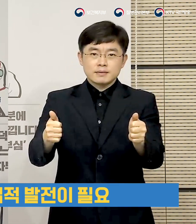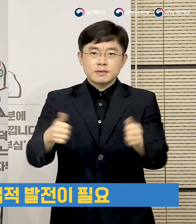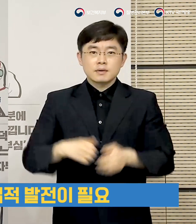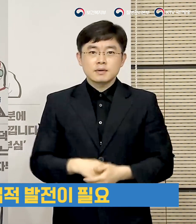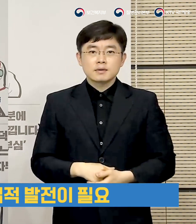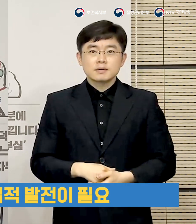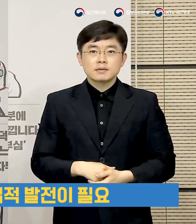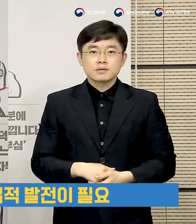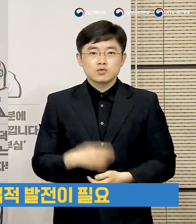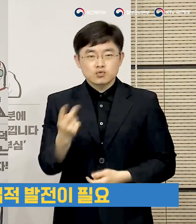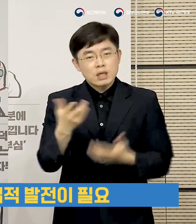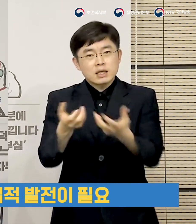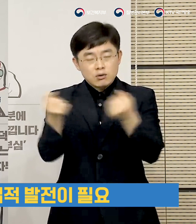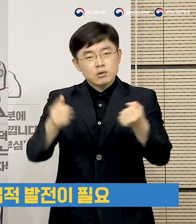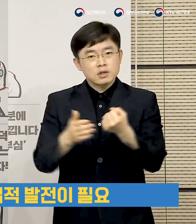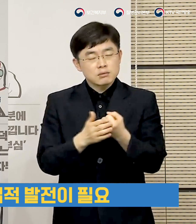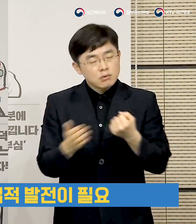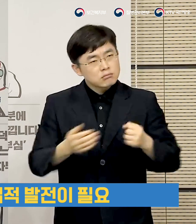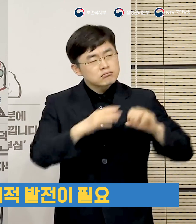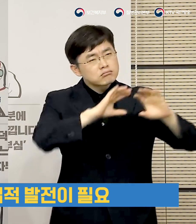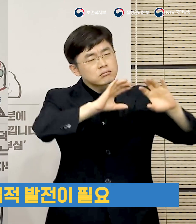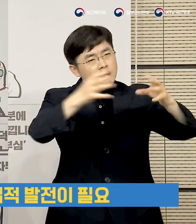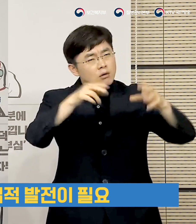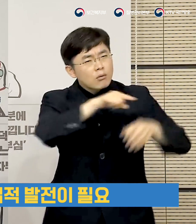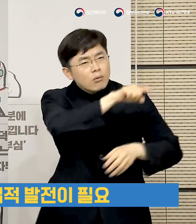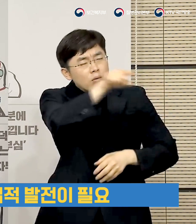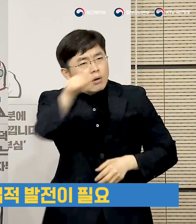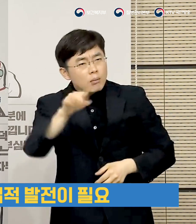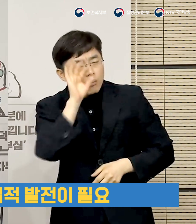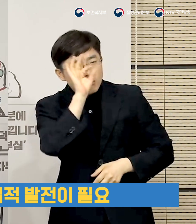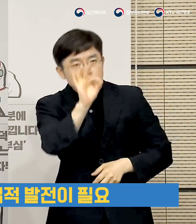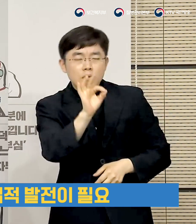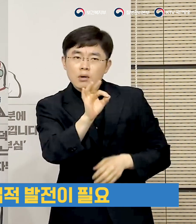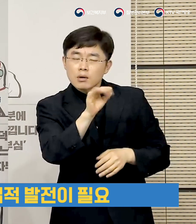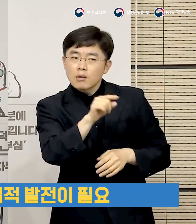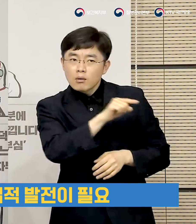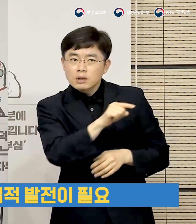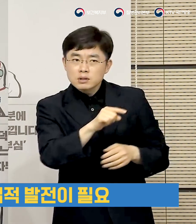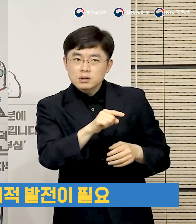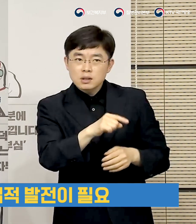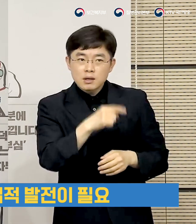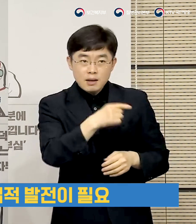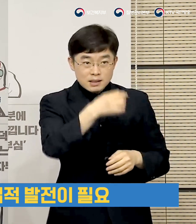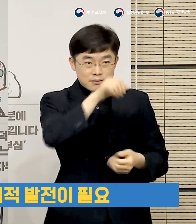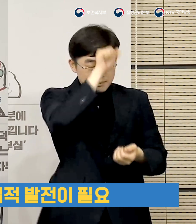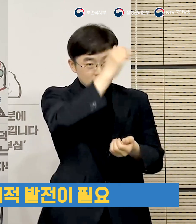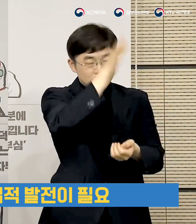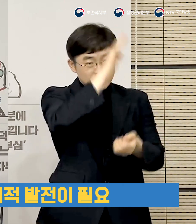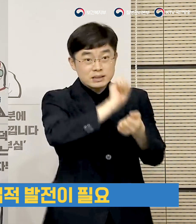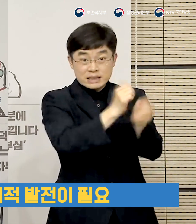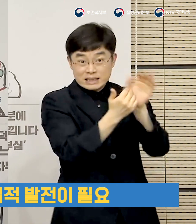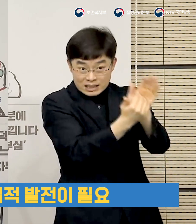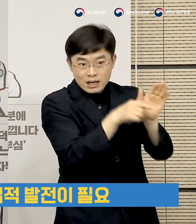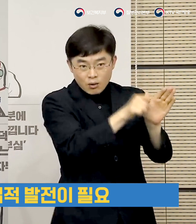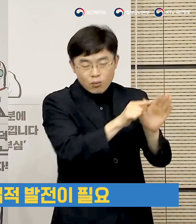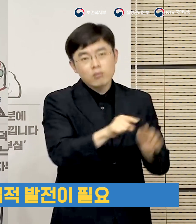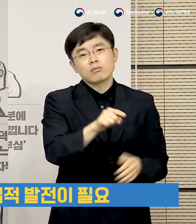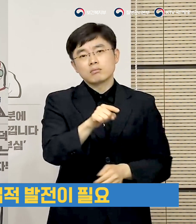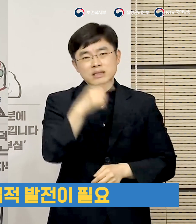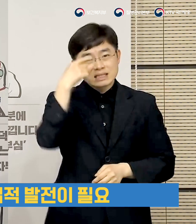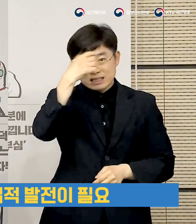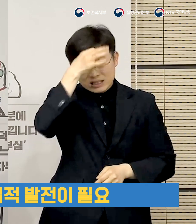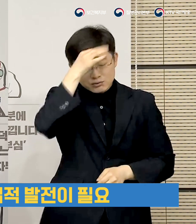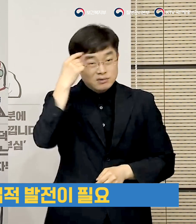추세를 보더라도 방역 기능과 그다음에 연구 기능은 별도로 독립적인 존재 가치가 있고 그렇게